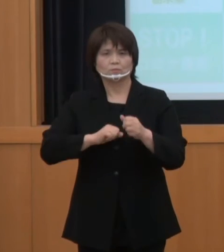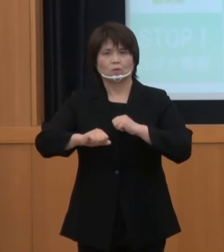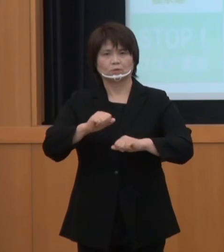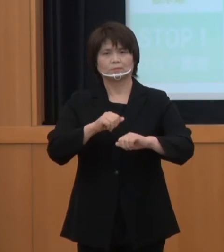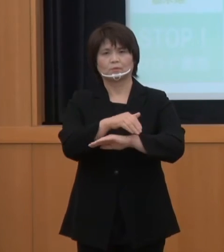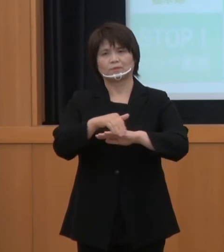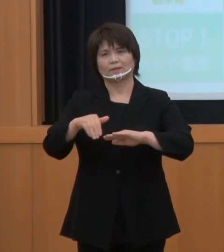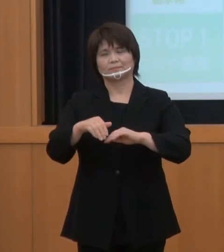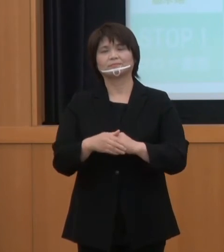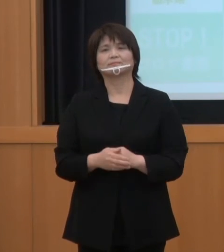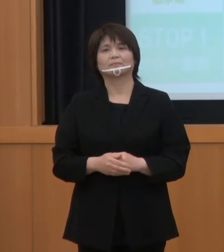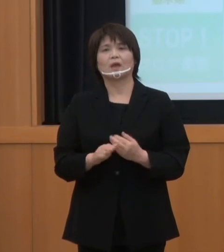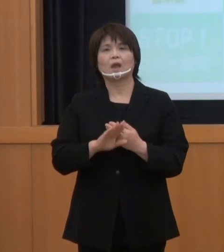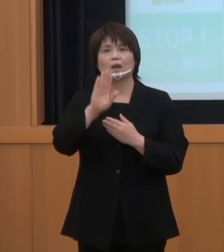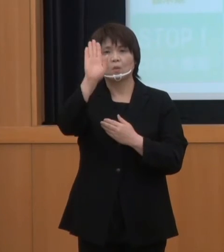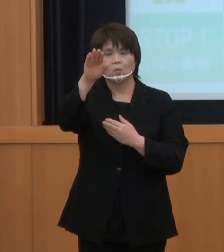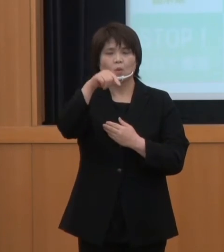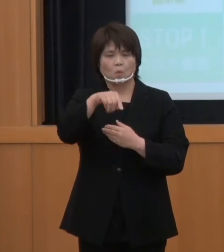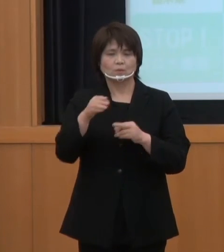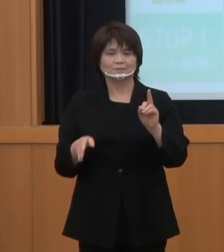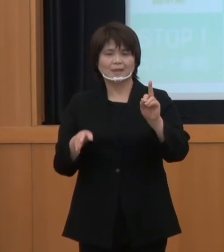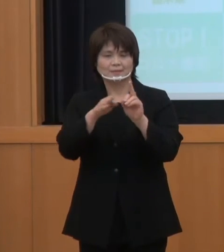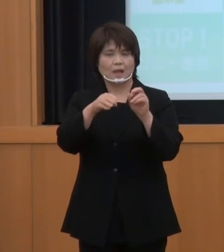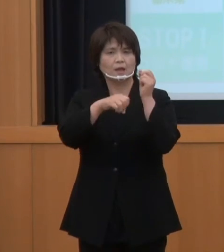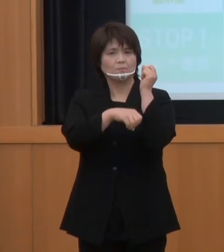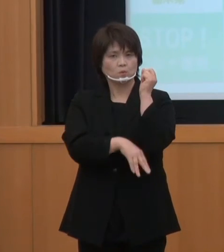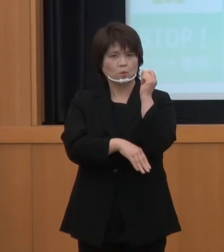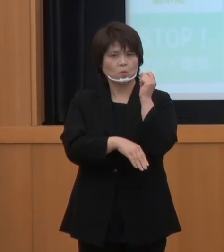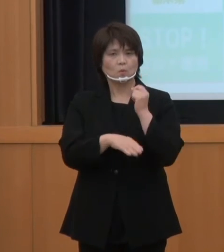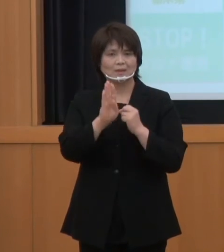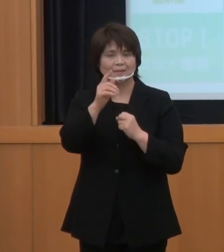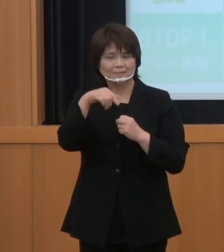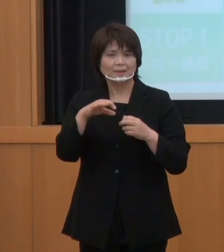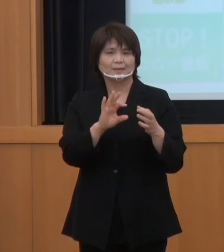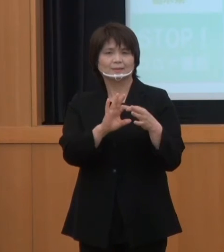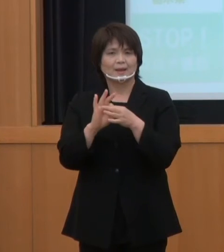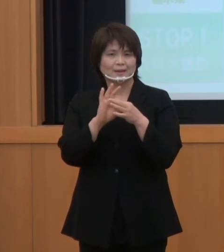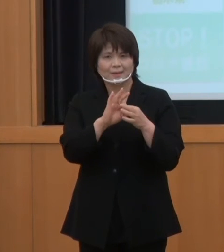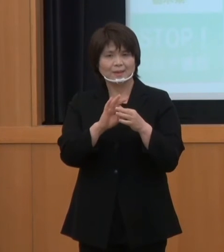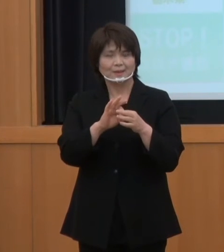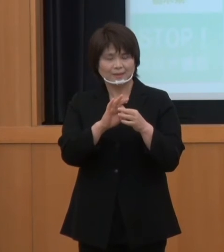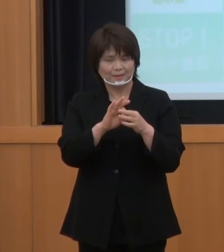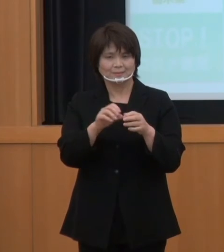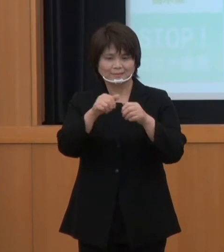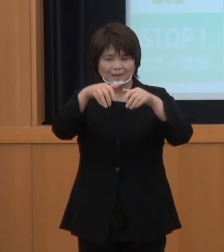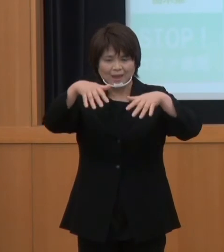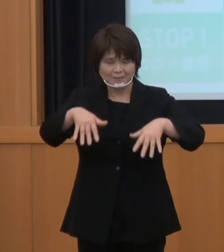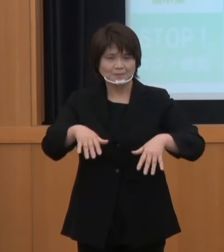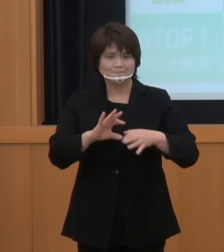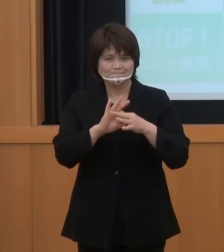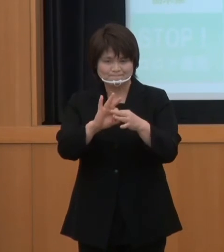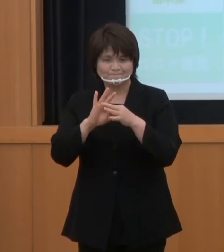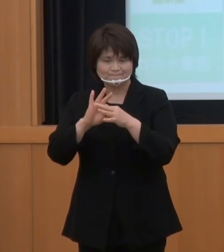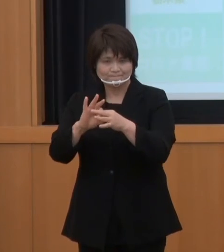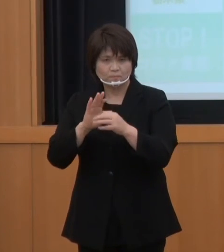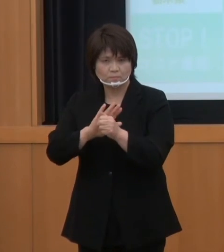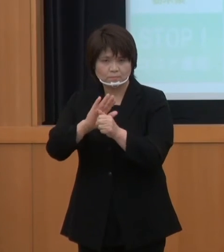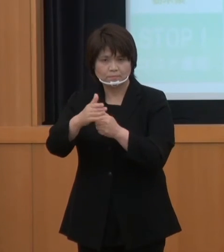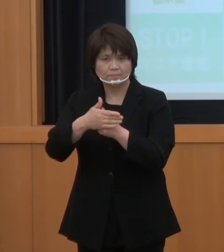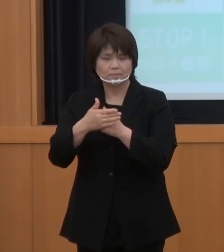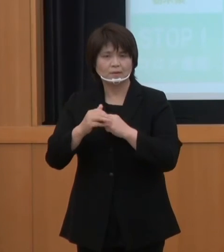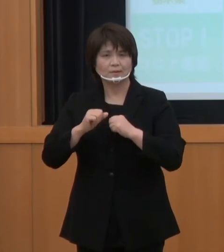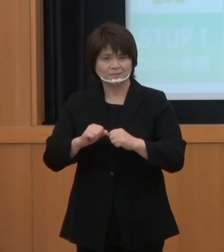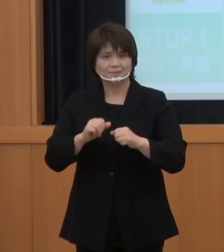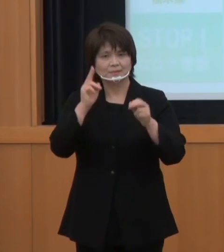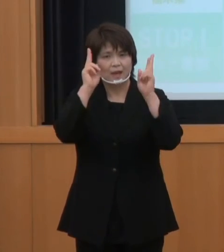今後、ここを拠点としまして、県内関係機関と連携を図りながら、企業における AI